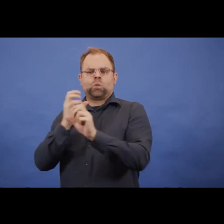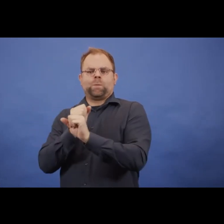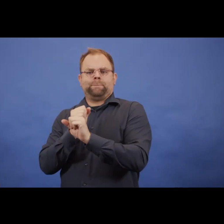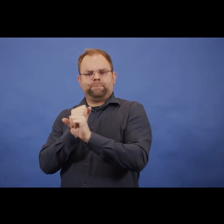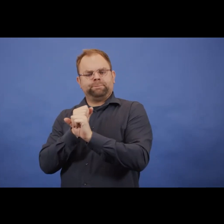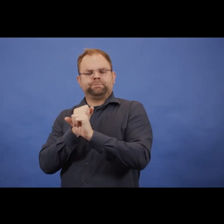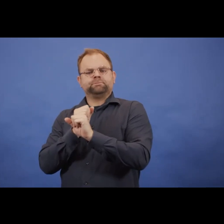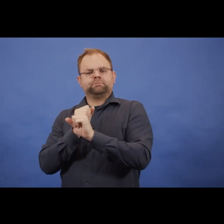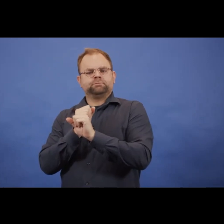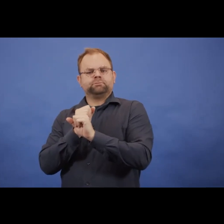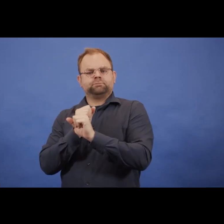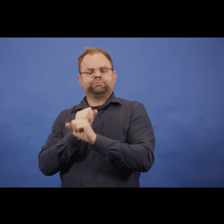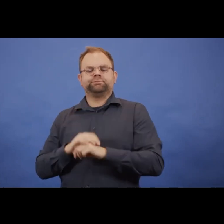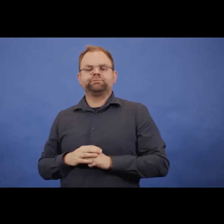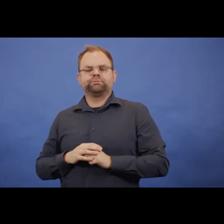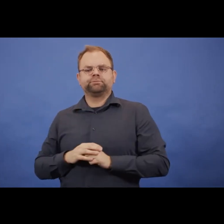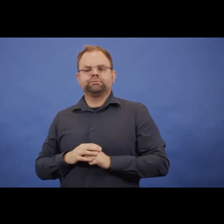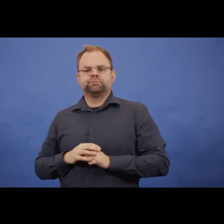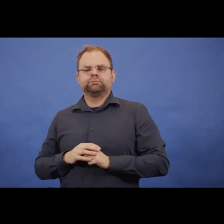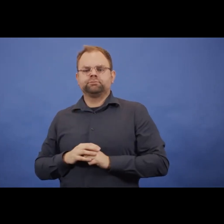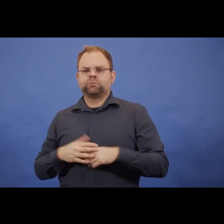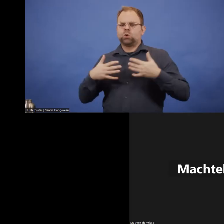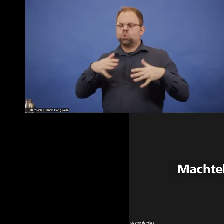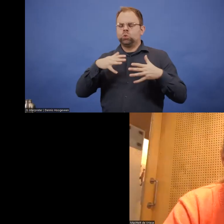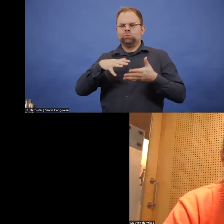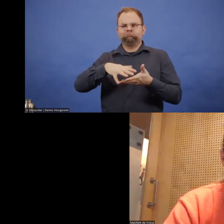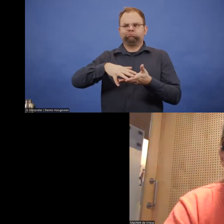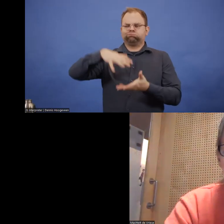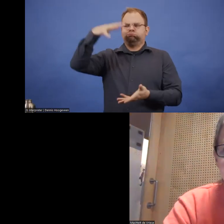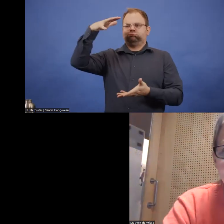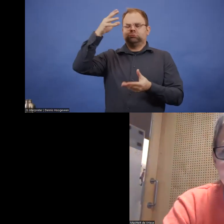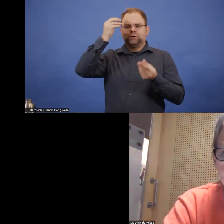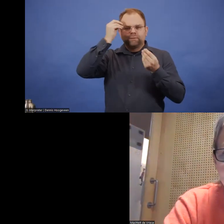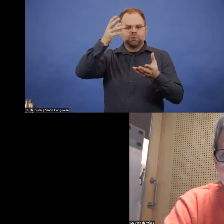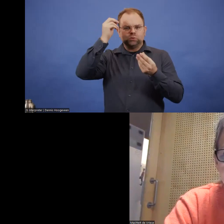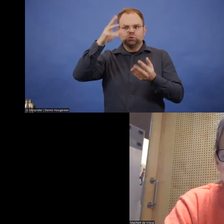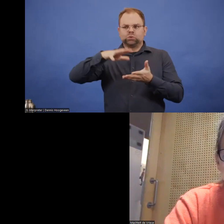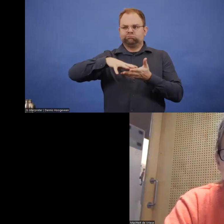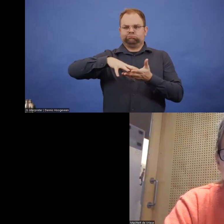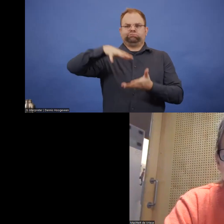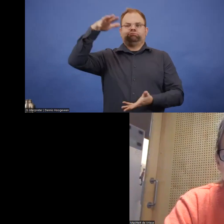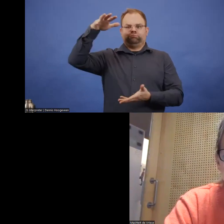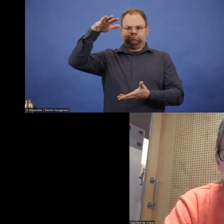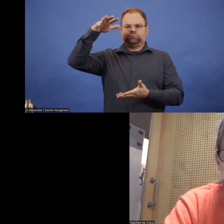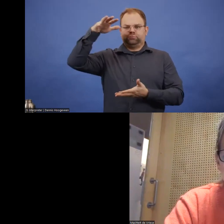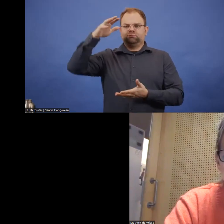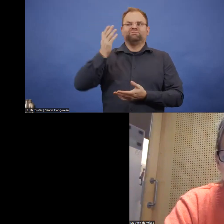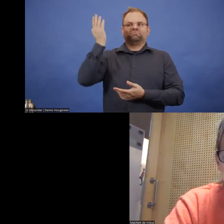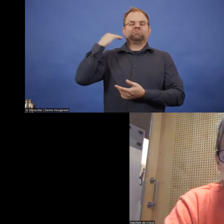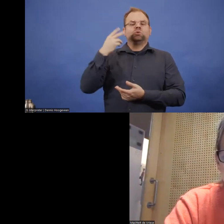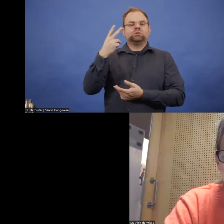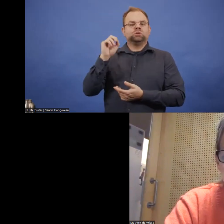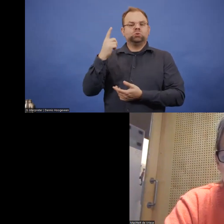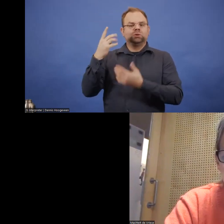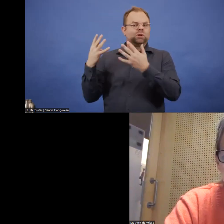rica en cuanto a qué pasó en 2019 y qué fue lo que pasó en 2021